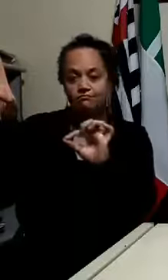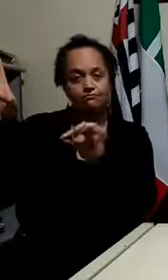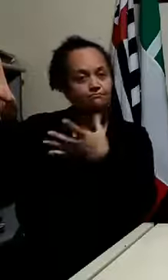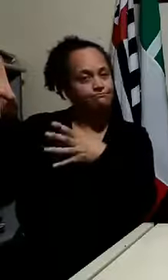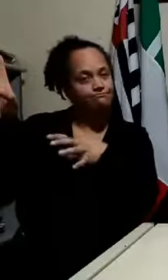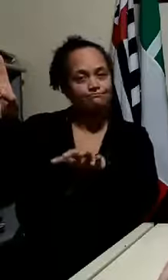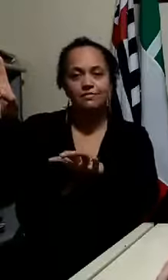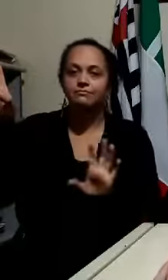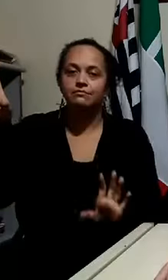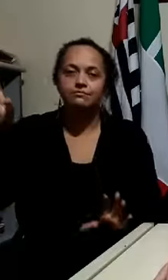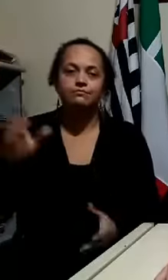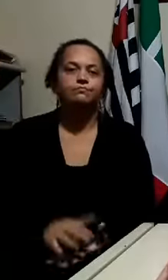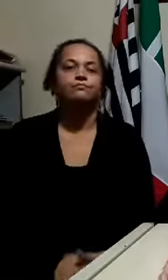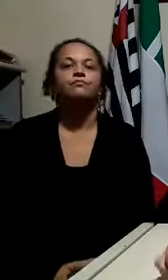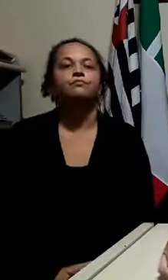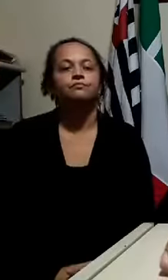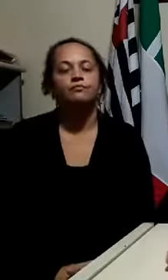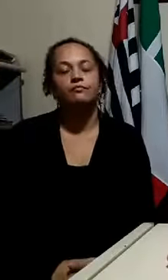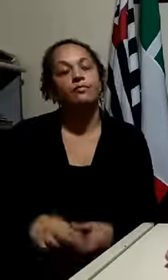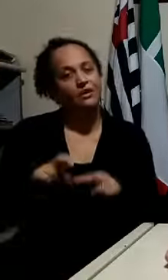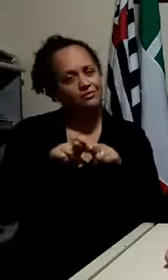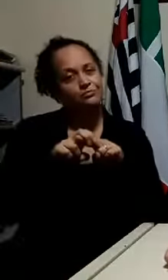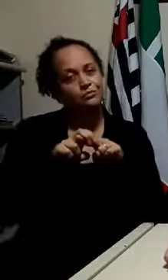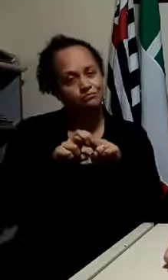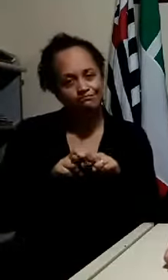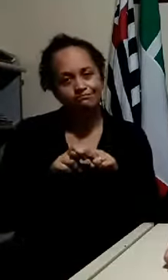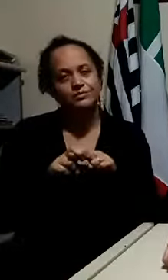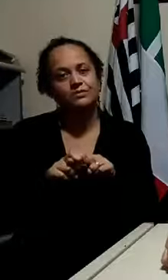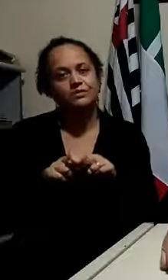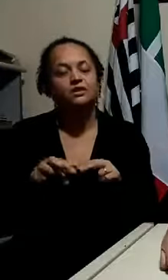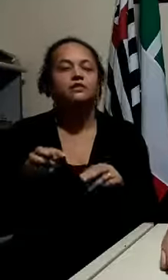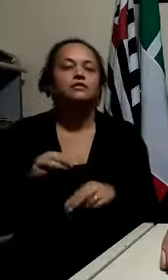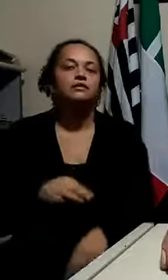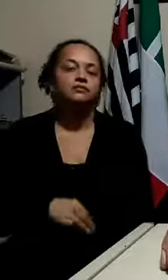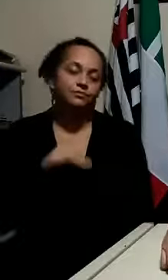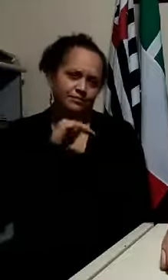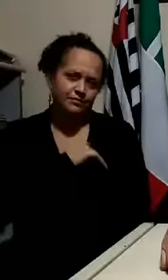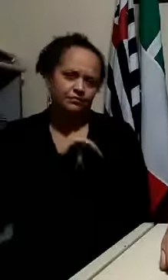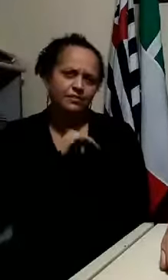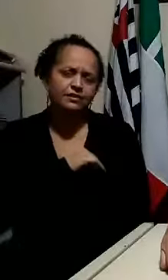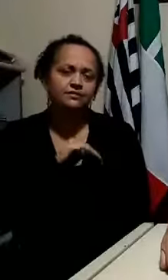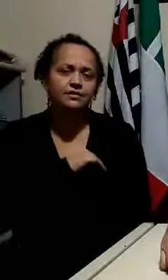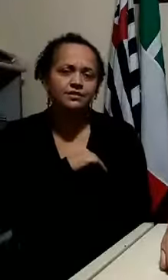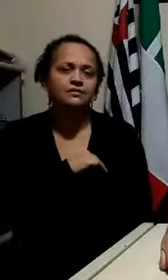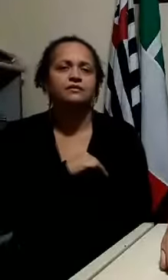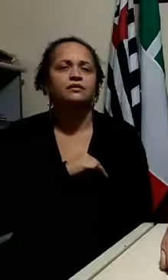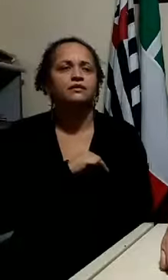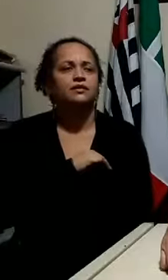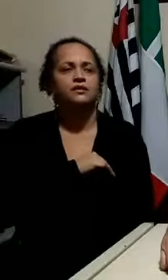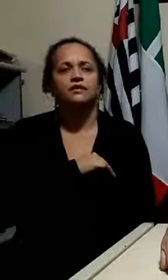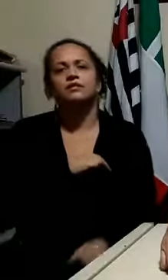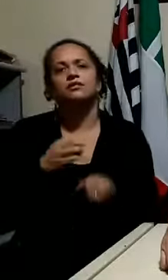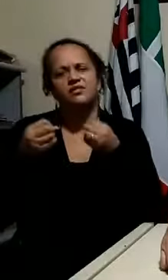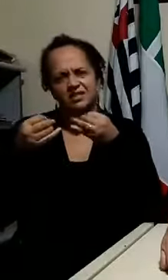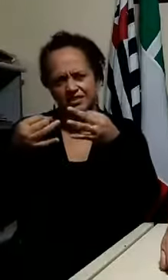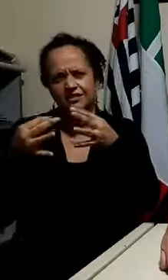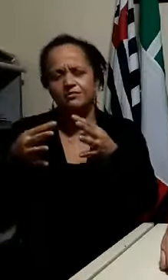céu. Por isso que você vê lá em Mateus aquele homem, né, que Jesus utiliza